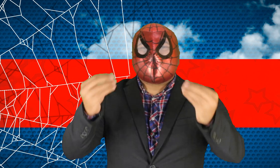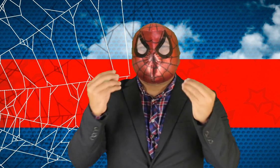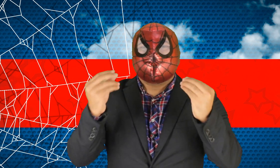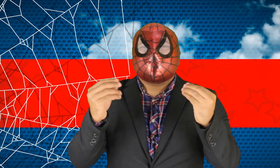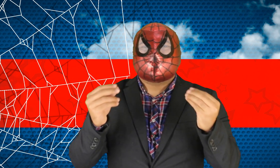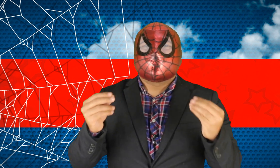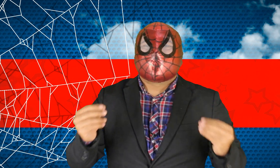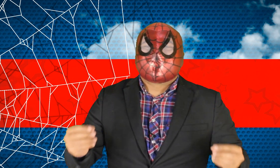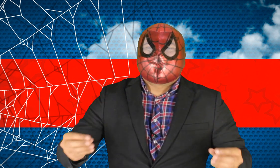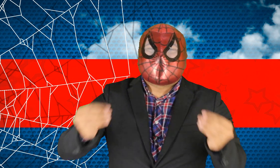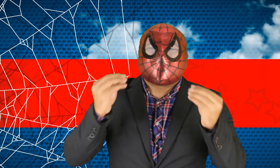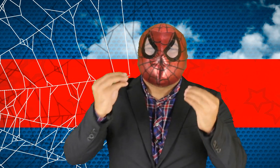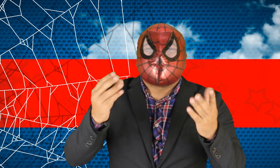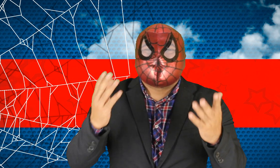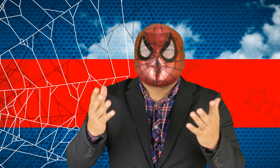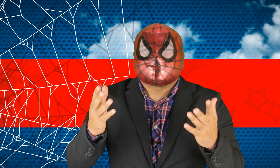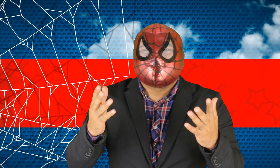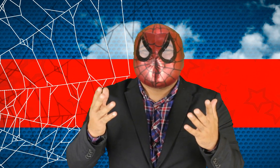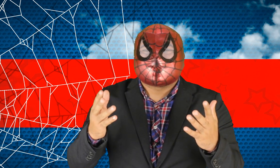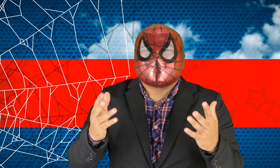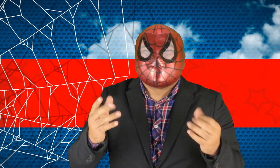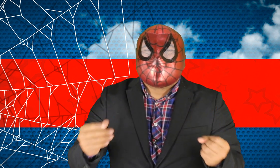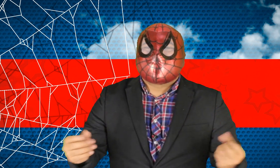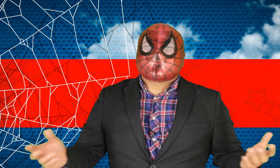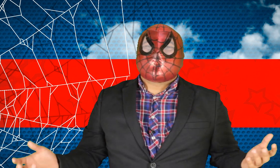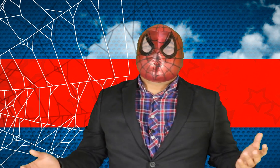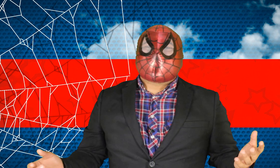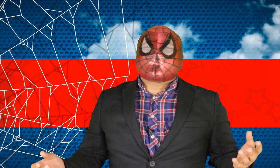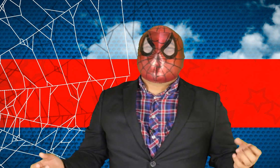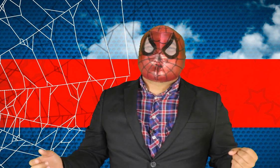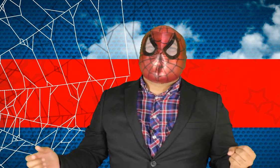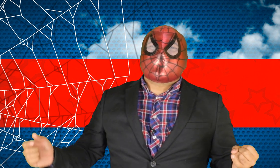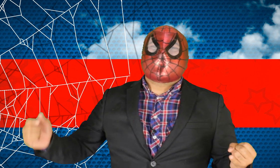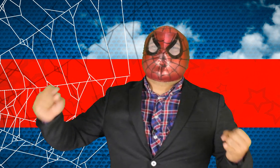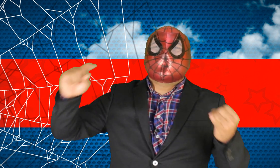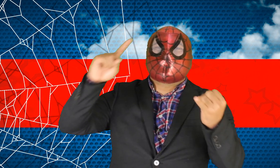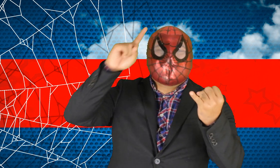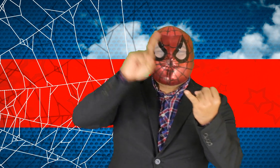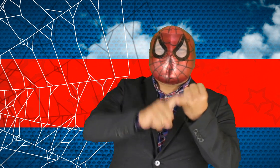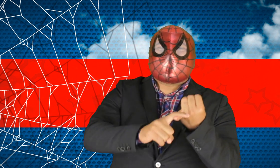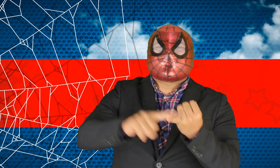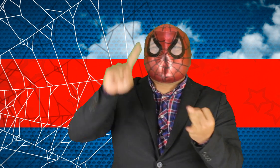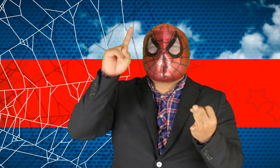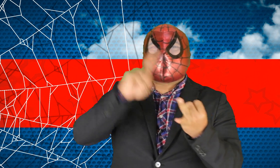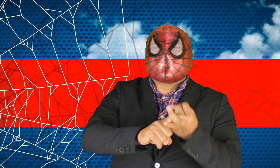¡Ay, Micho! Estarán como pendejos esos diantres. ¿No están viendo que a esa madre se le han invertido llantas,